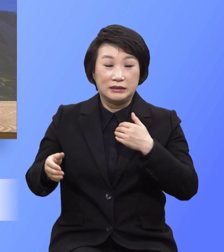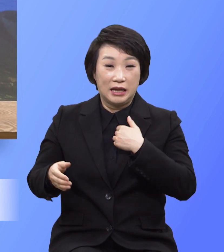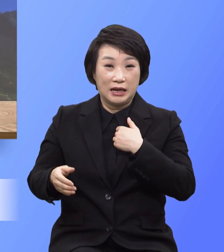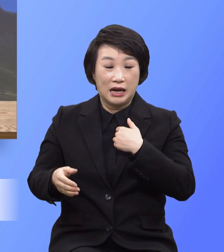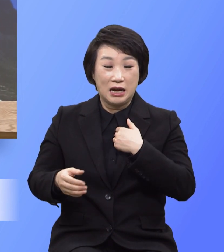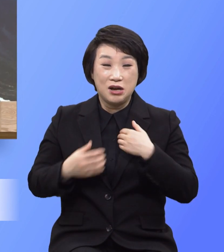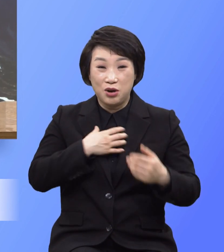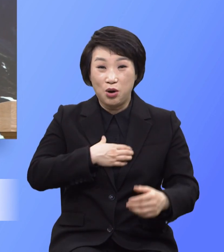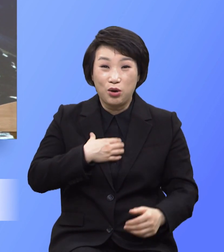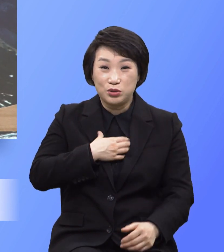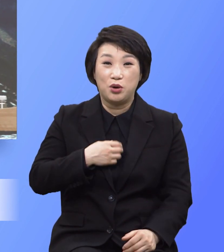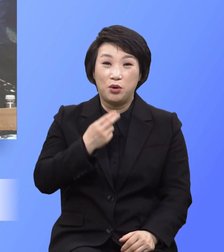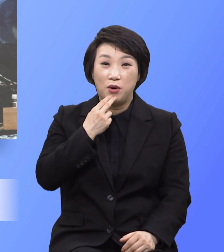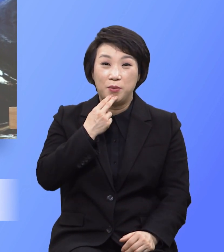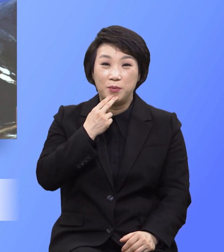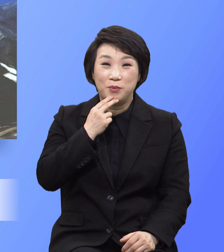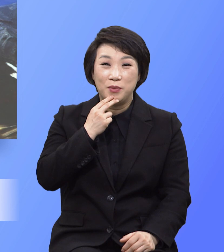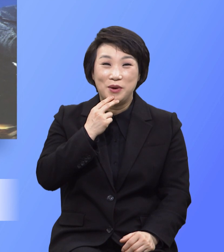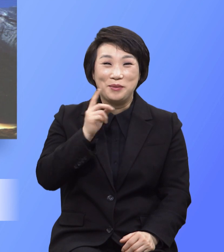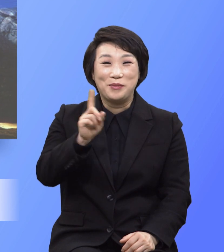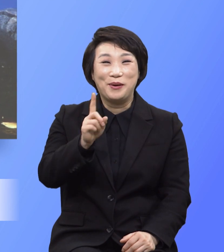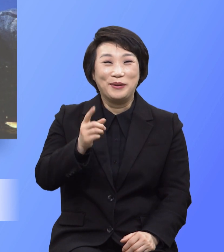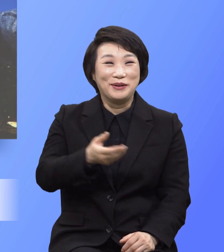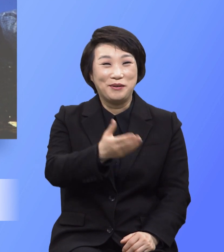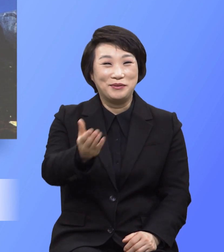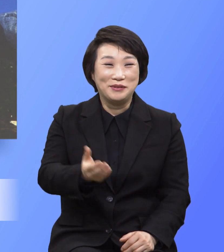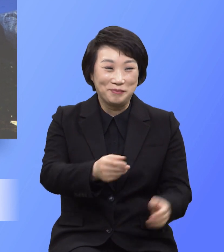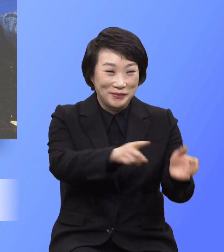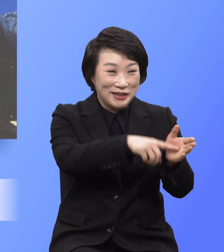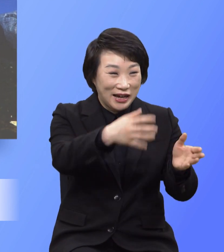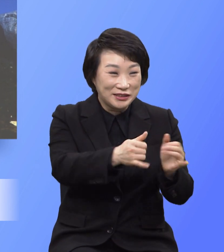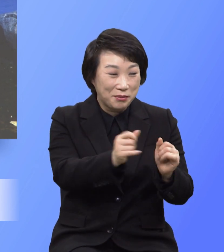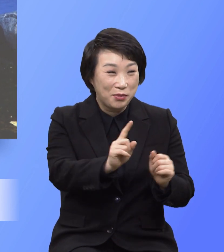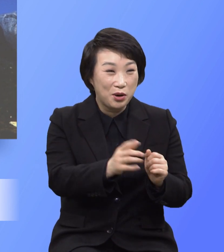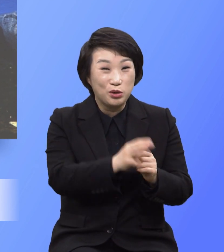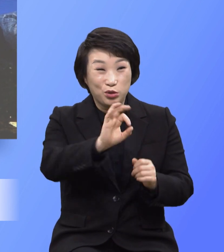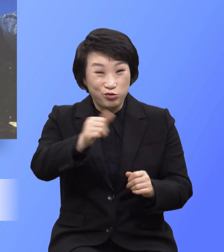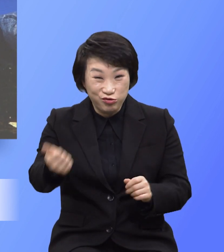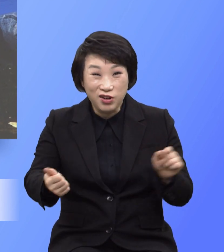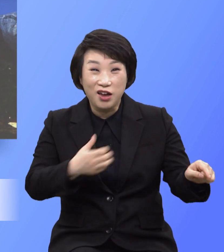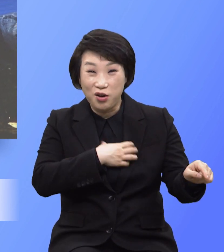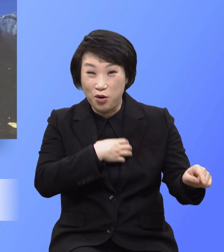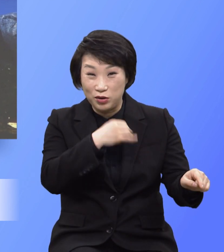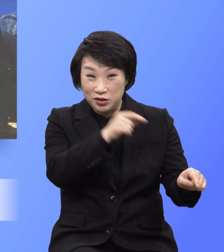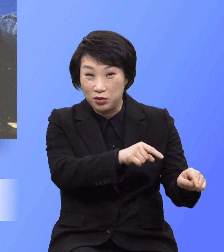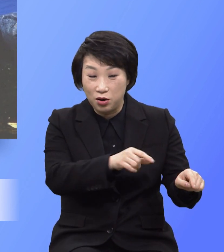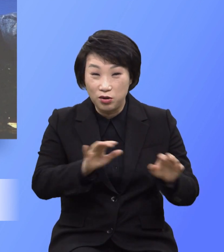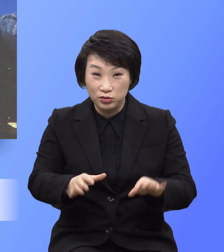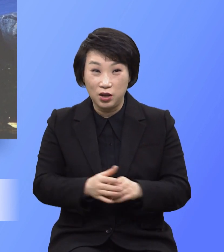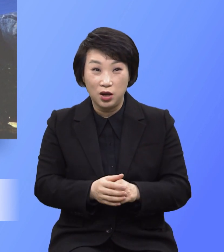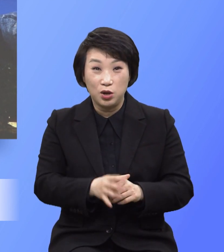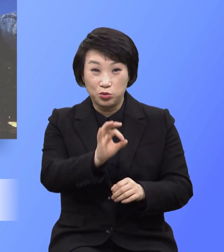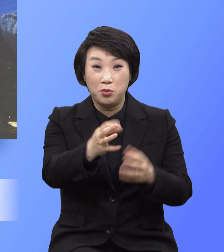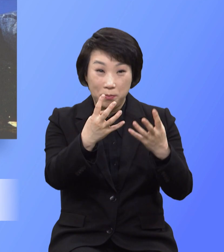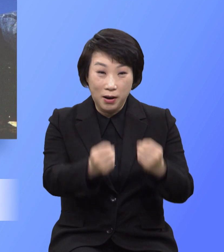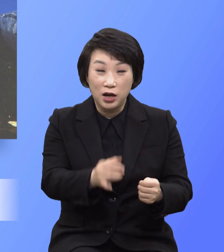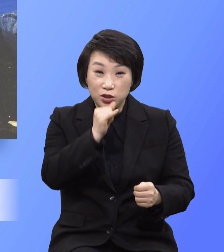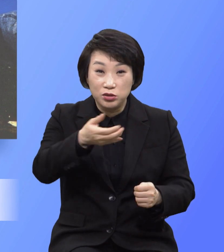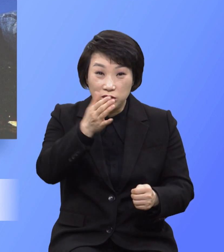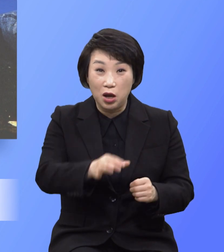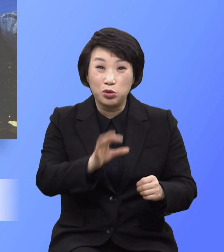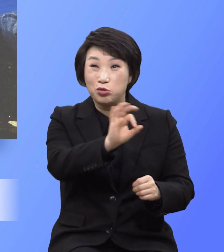내가 걱정이 없는 것이 무엇이냐? 세상 사람들은 돈 없는 것이 걱정이요. 있는데도 없다고